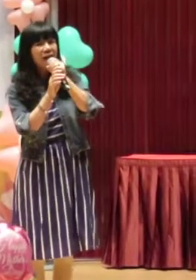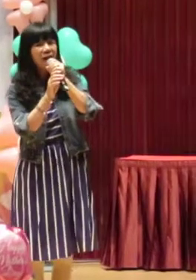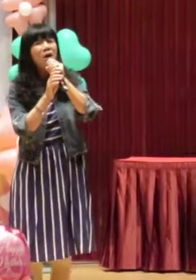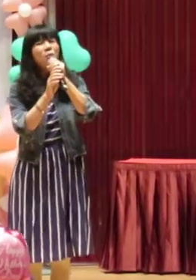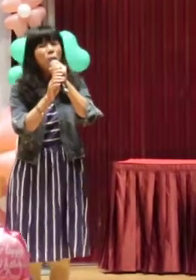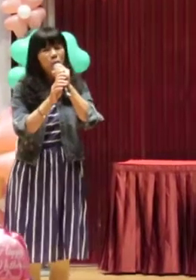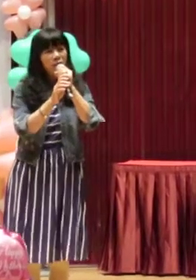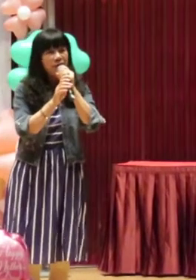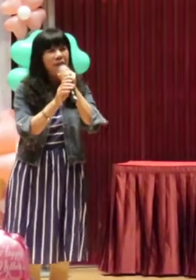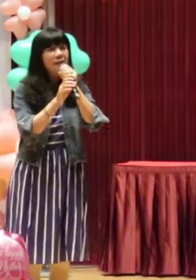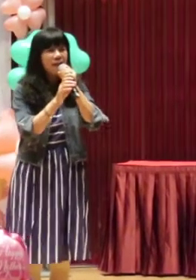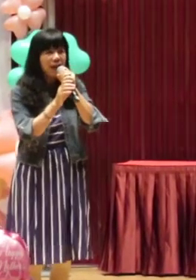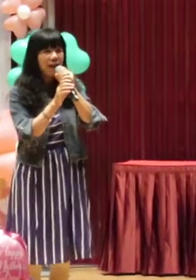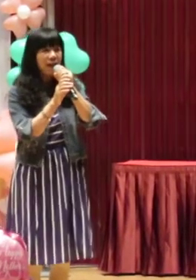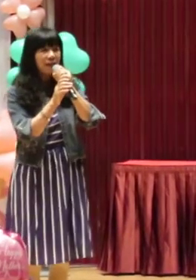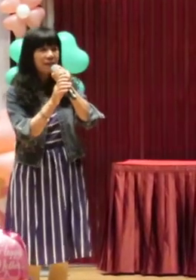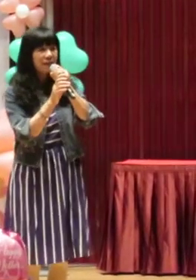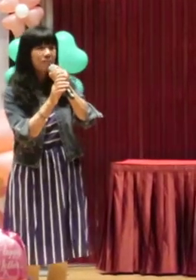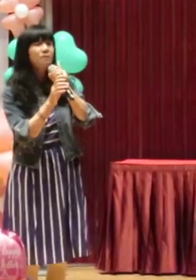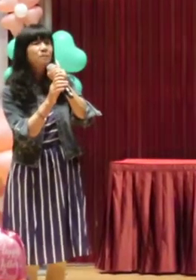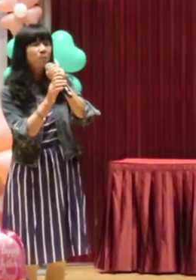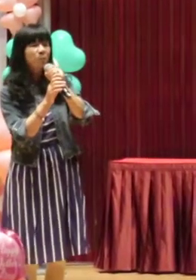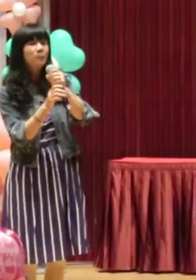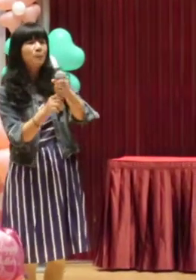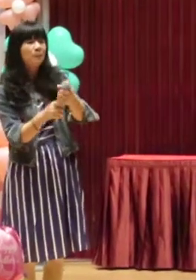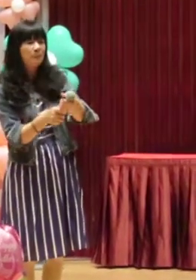亲节，母亲节，